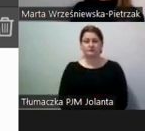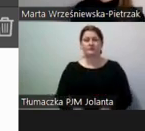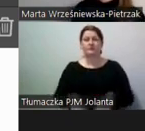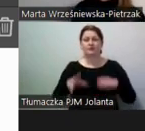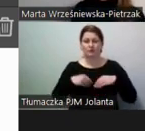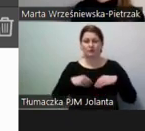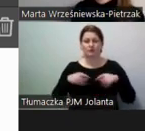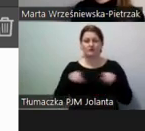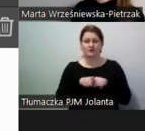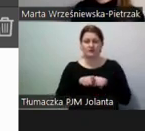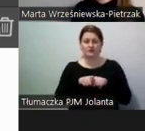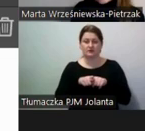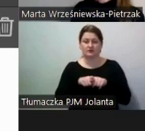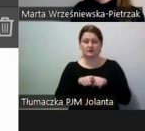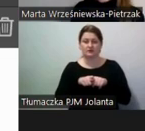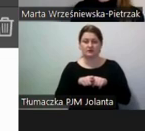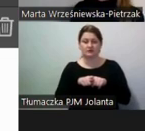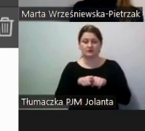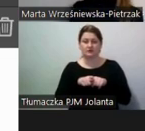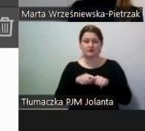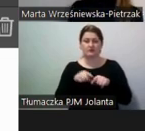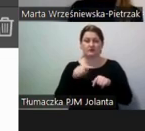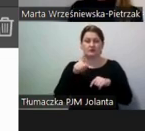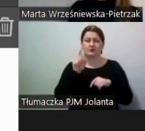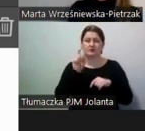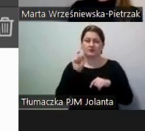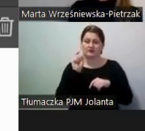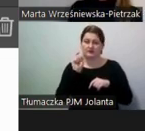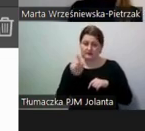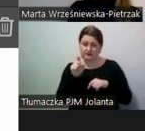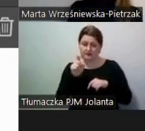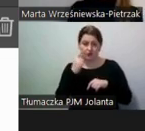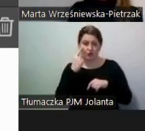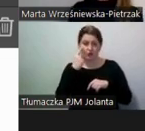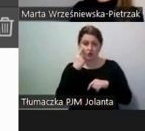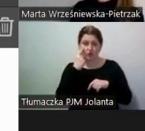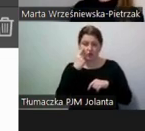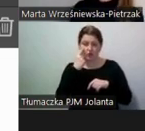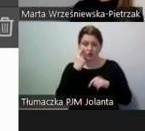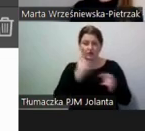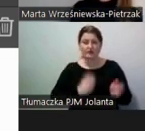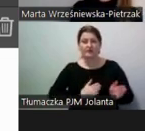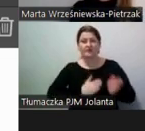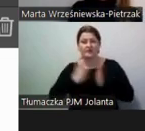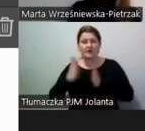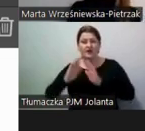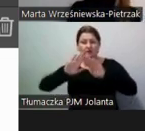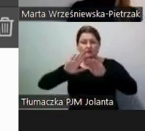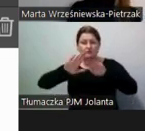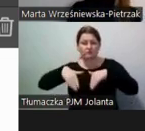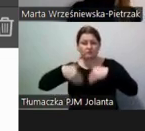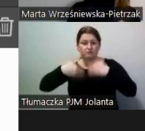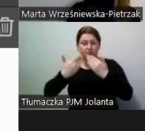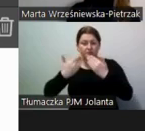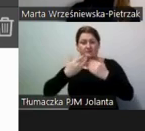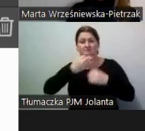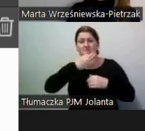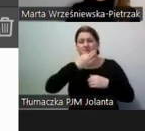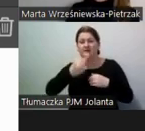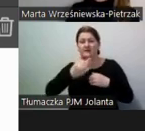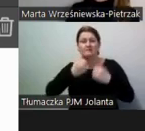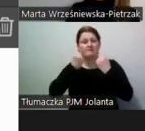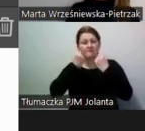również na tym etapie kliknąć znowuż w oczko, czyli dalej podejrzeć sobie to pytanie, gdyby Państwo byli